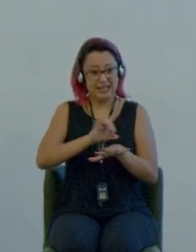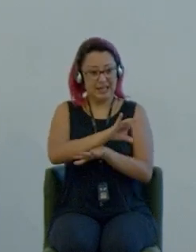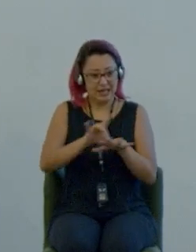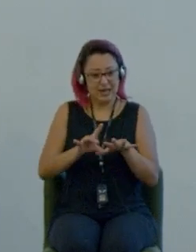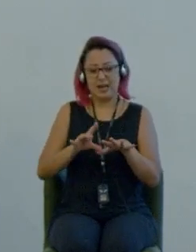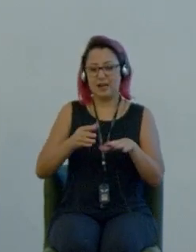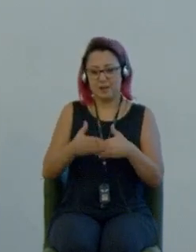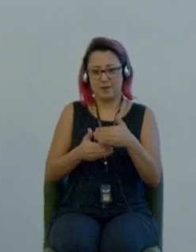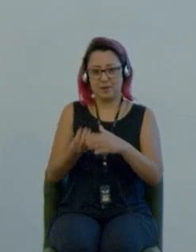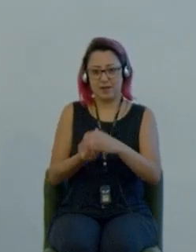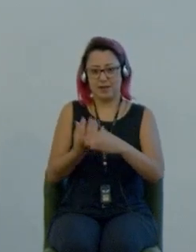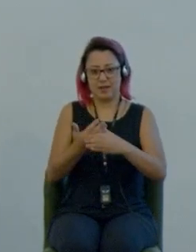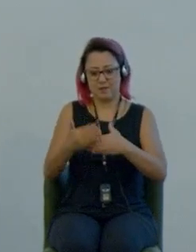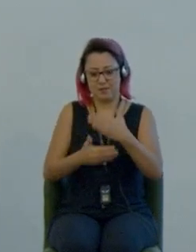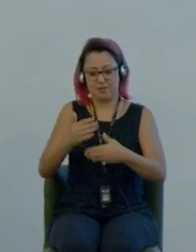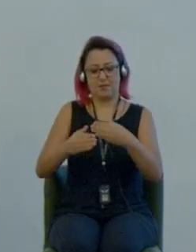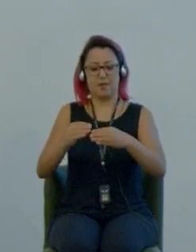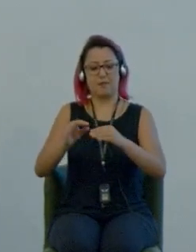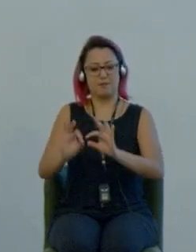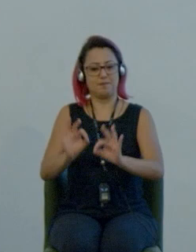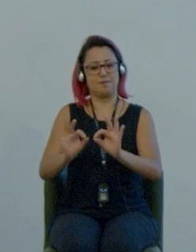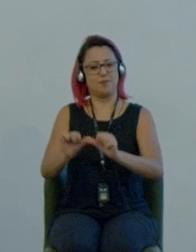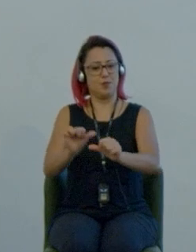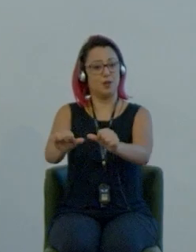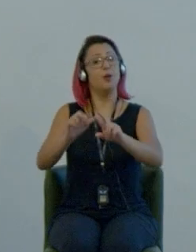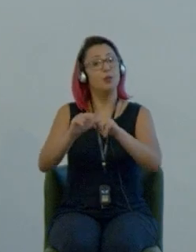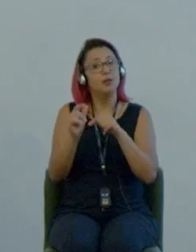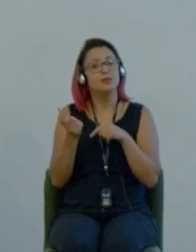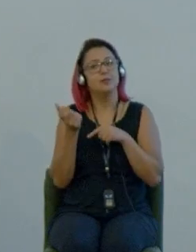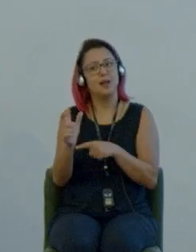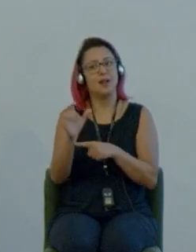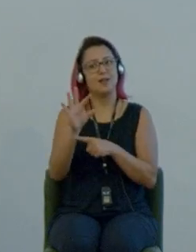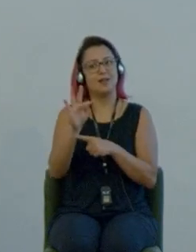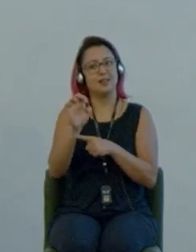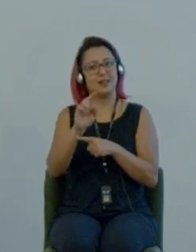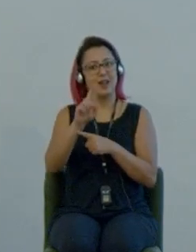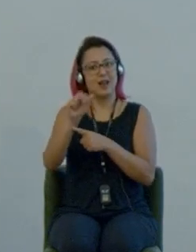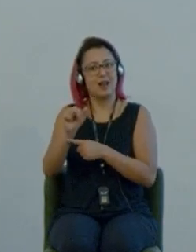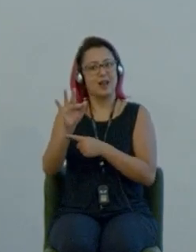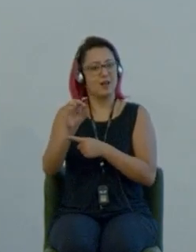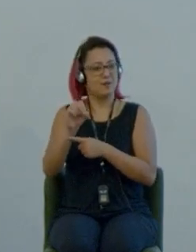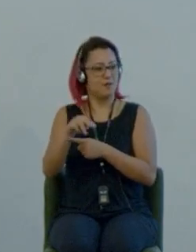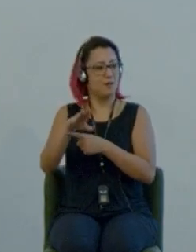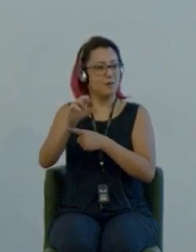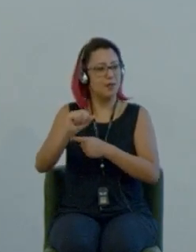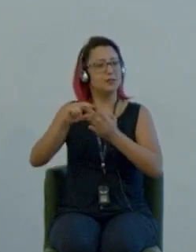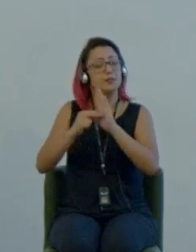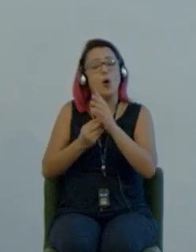vivants. Donc terraforma signifie ça, signifie comment on représente cette